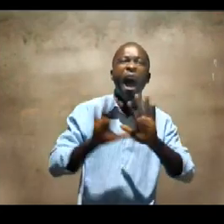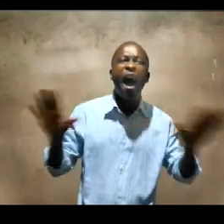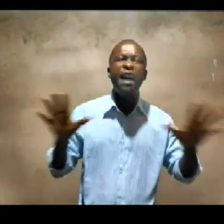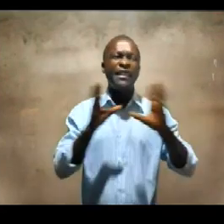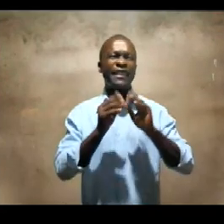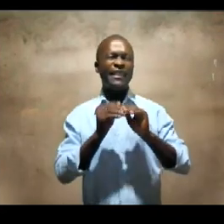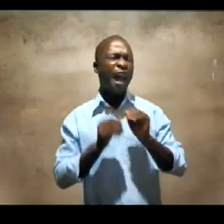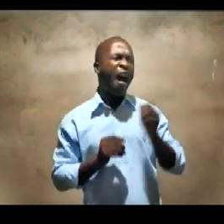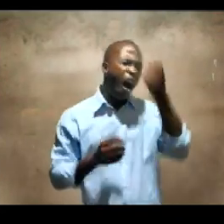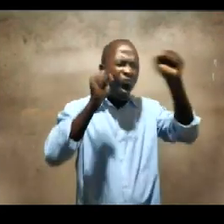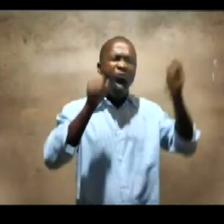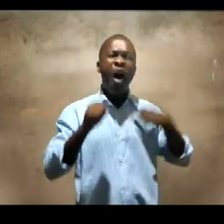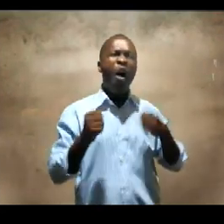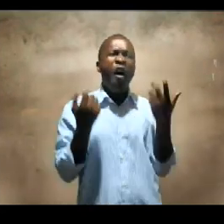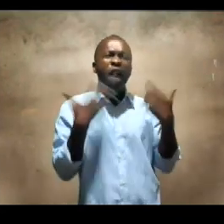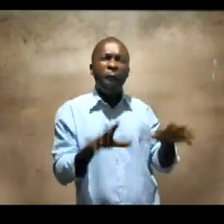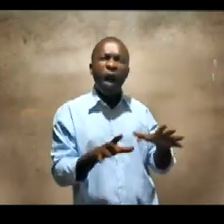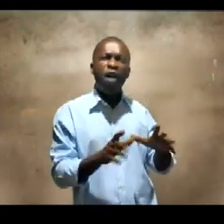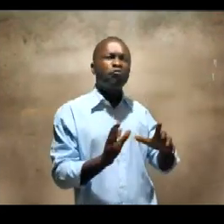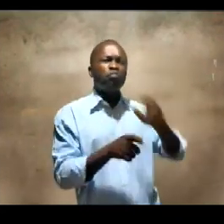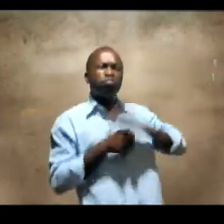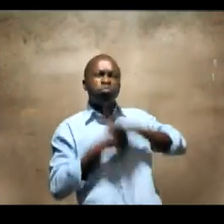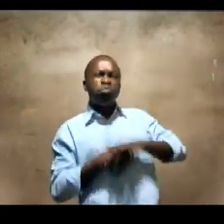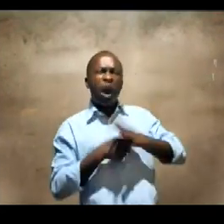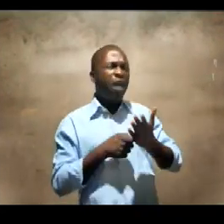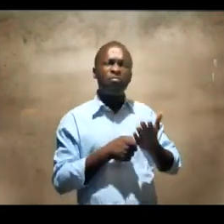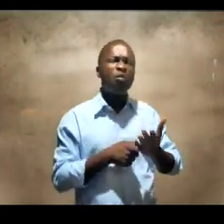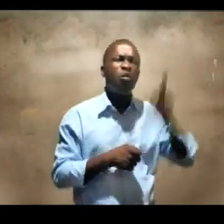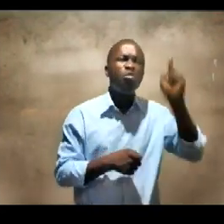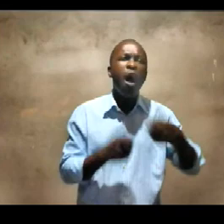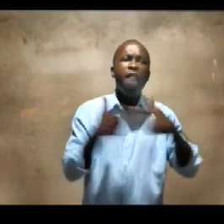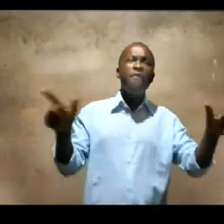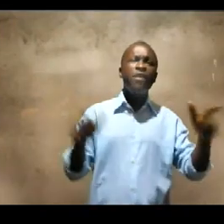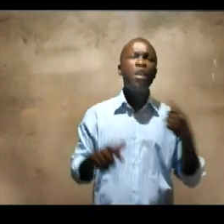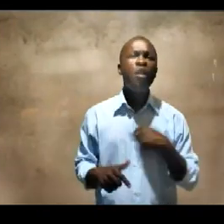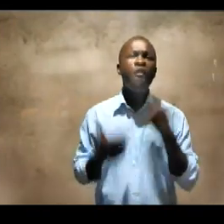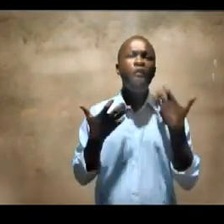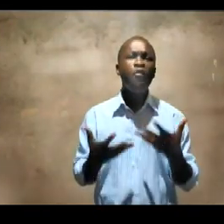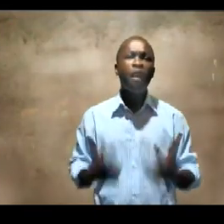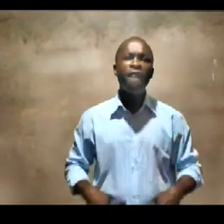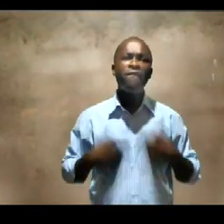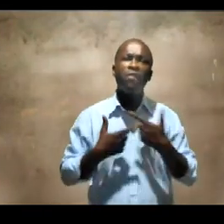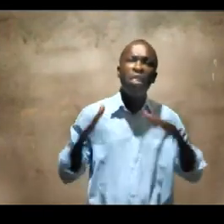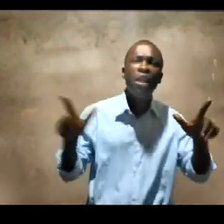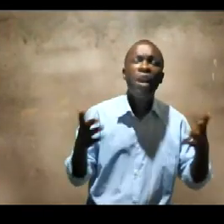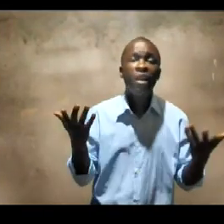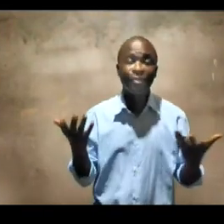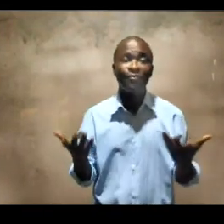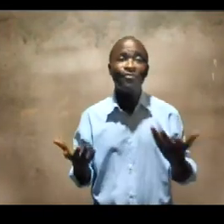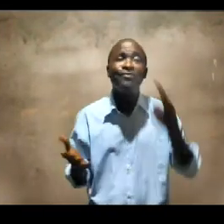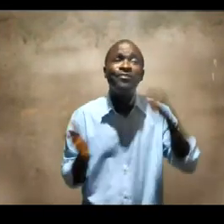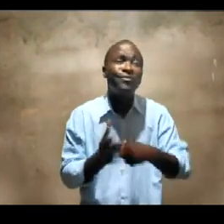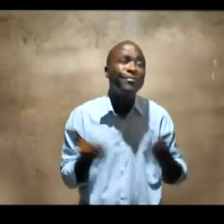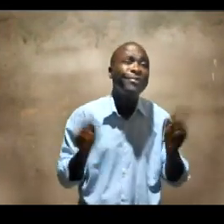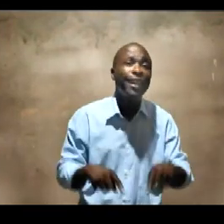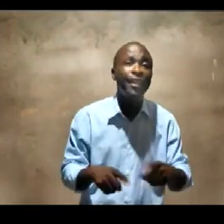niant toute responsabilité dans la faillite tragique du Zimbabwe. Mais quelle est la part en réalité de ces sanctions dans la crise économique que traverse